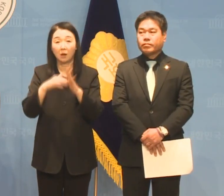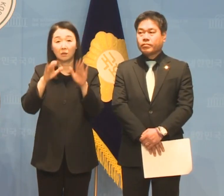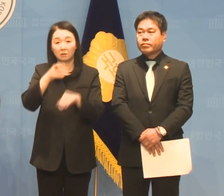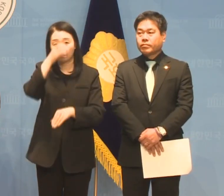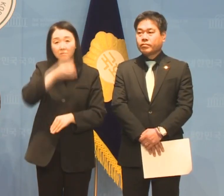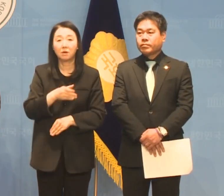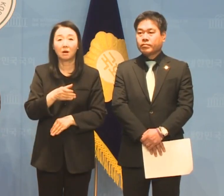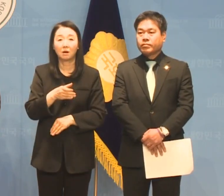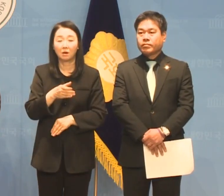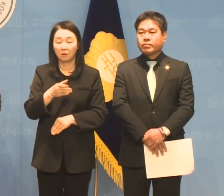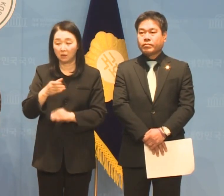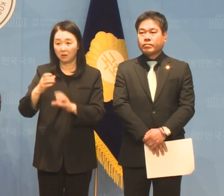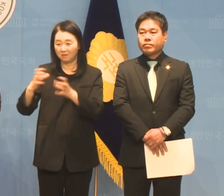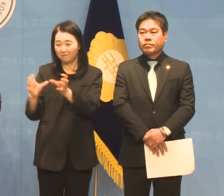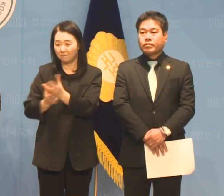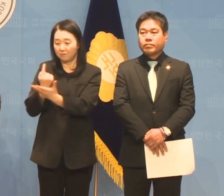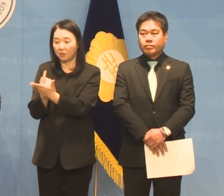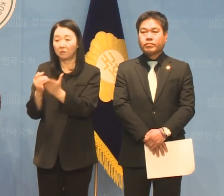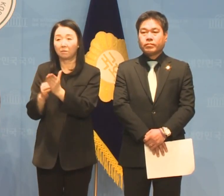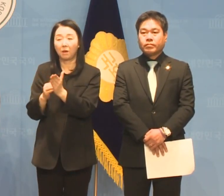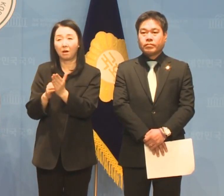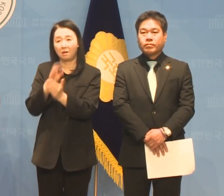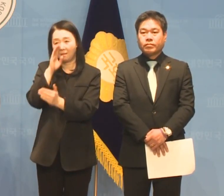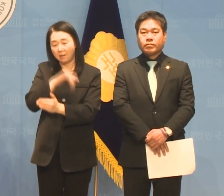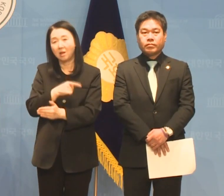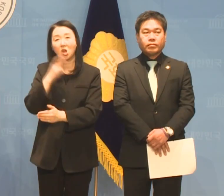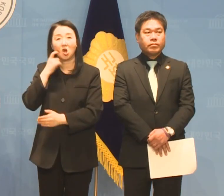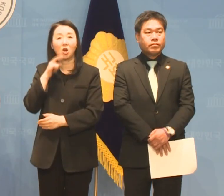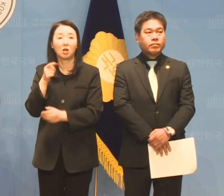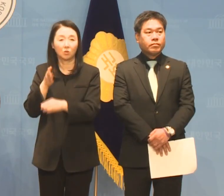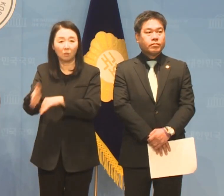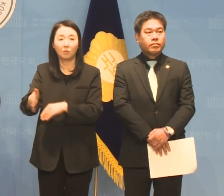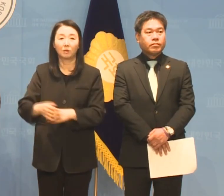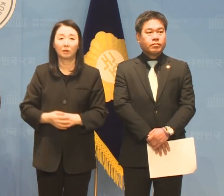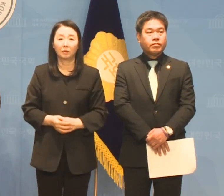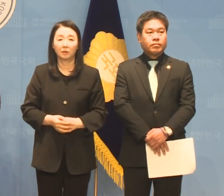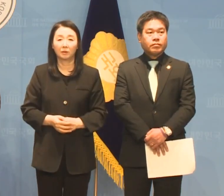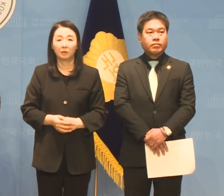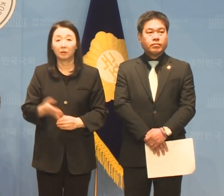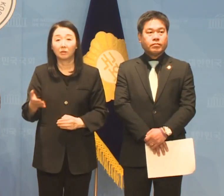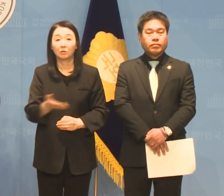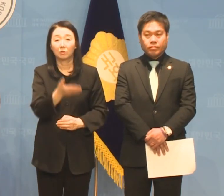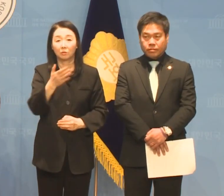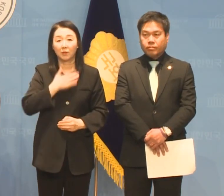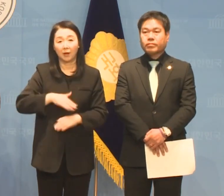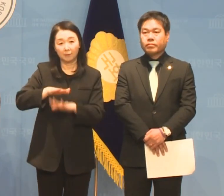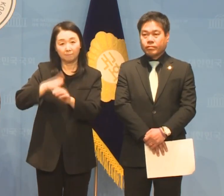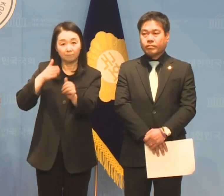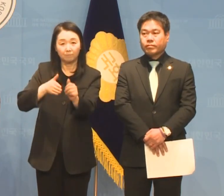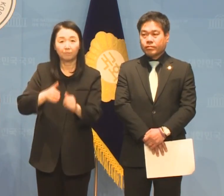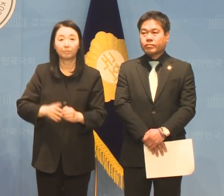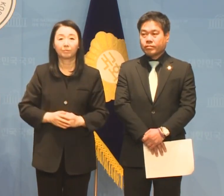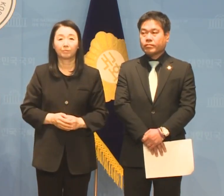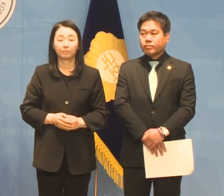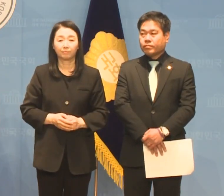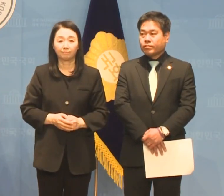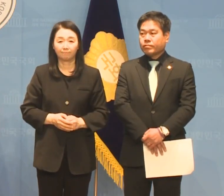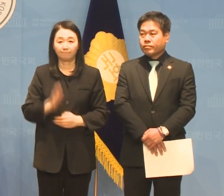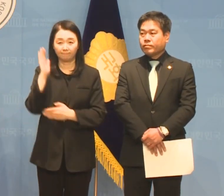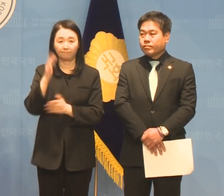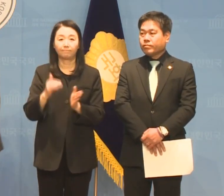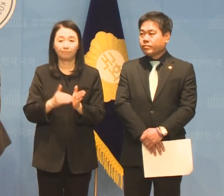극우 집회에 참석한 매우 악질적인 거짓말쟁이입니다. 이 점을 국민 여러분들께서 알아주셨으면 좋겠습니다.